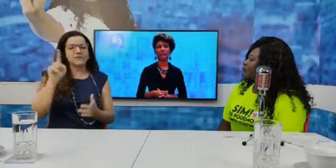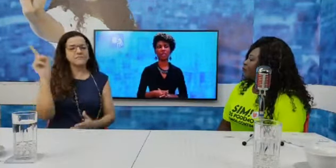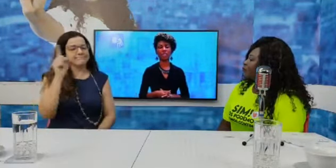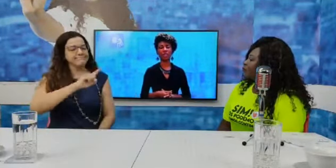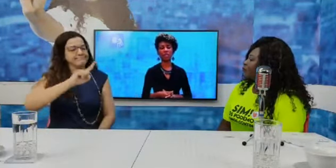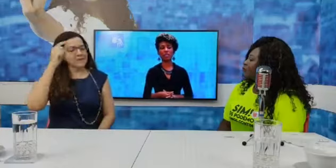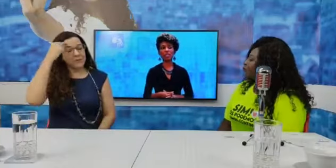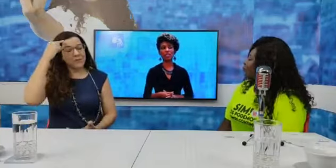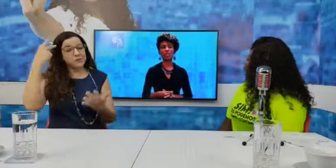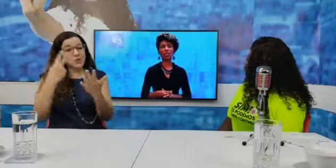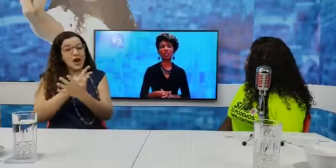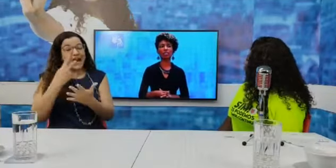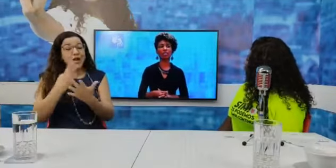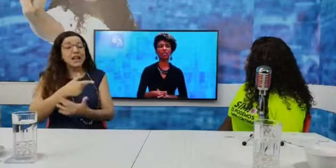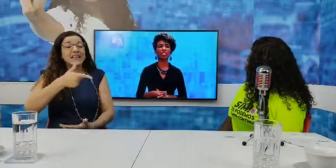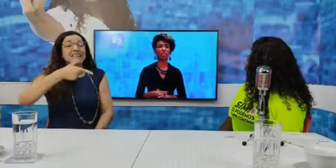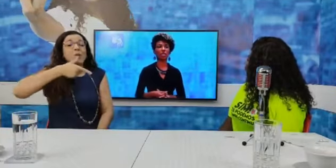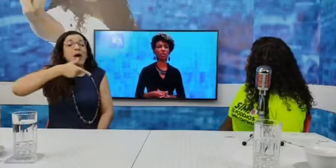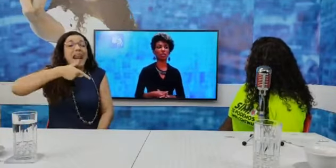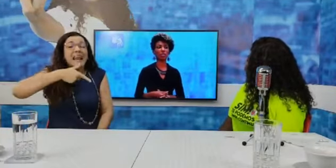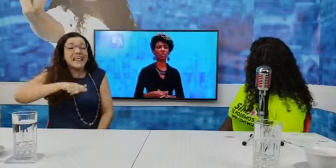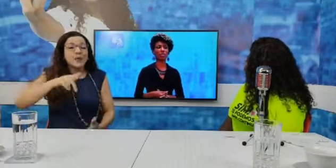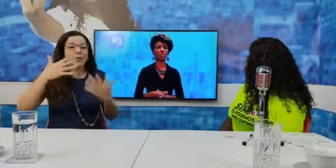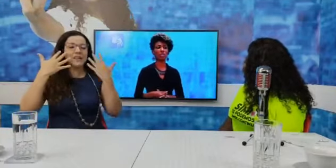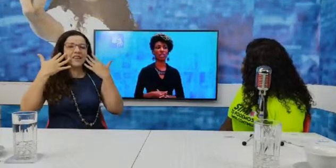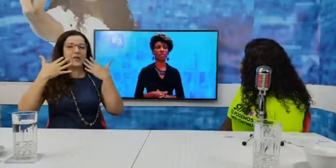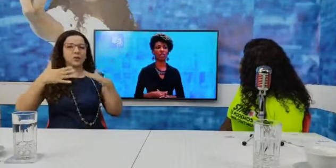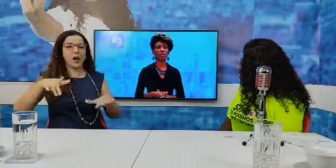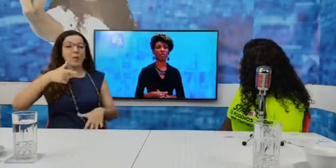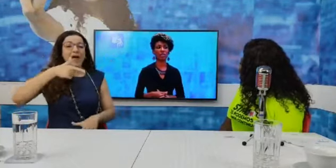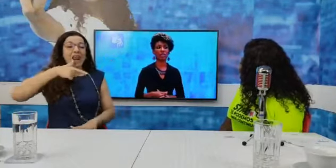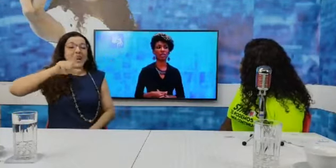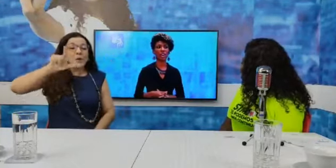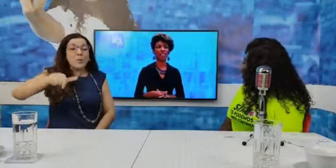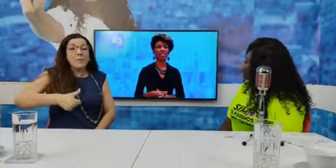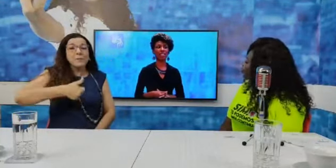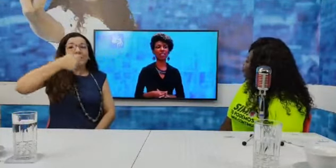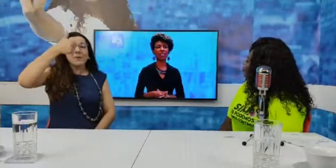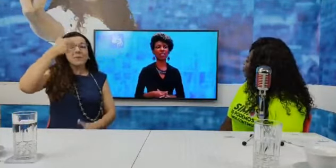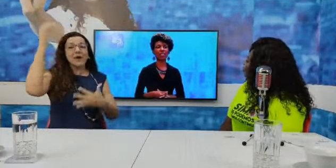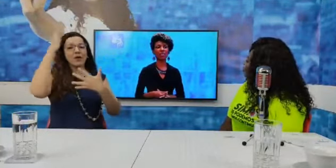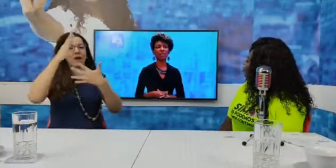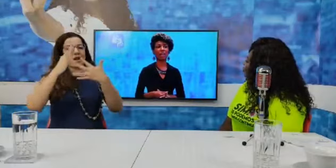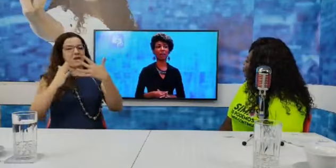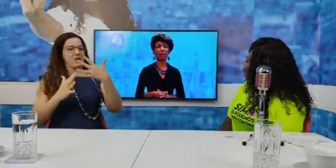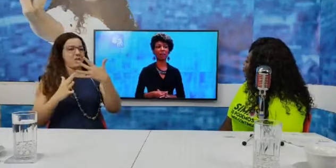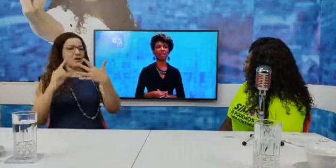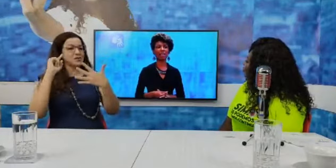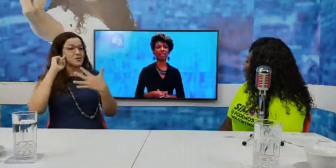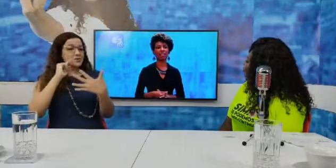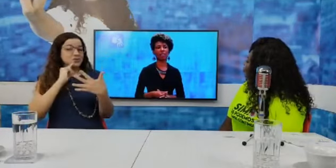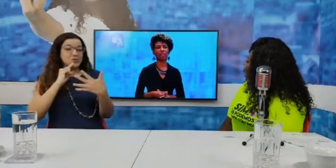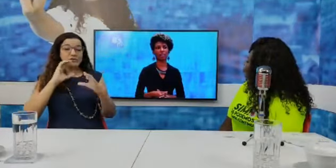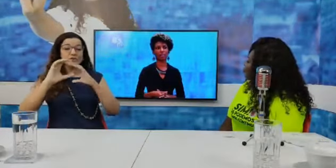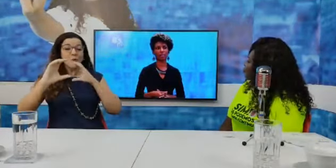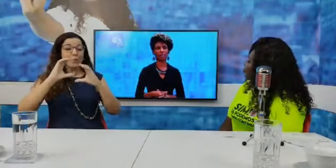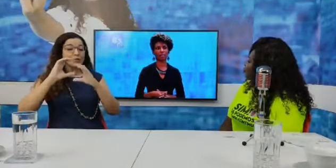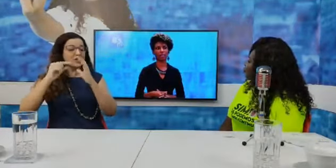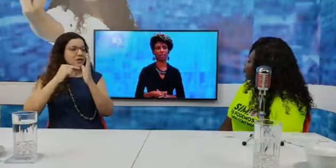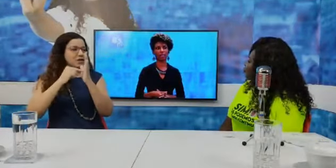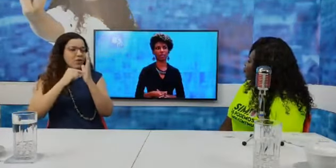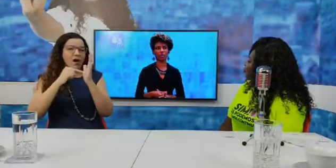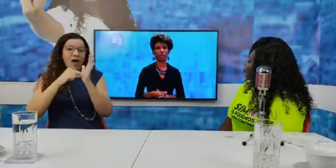Aí ficam, as mulheres ficam com receio também de denunciar por causa dos filhos. A nossa língua é a língua natural, é a primeira língua que é a Libras,